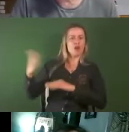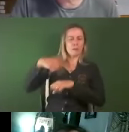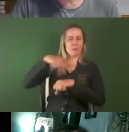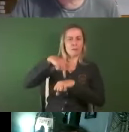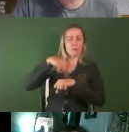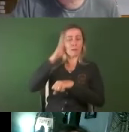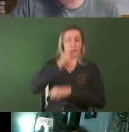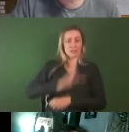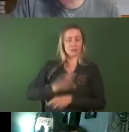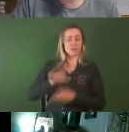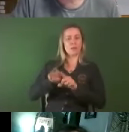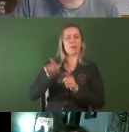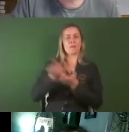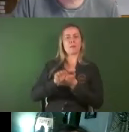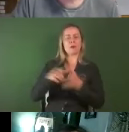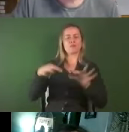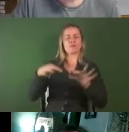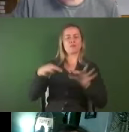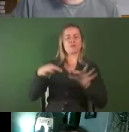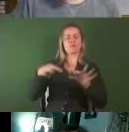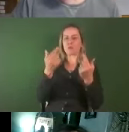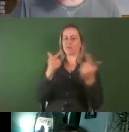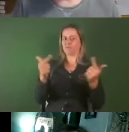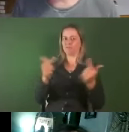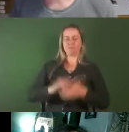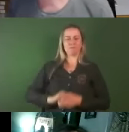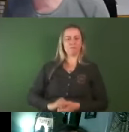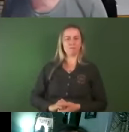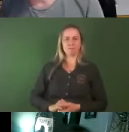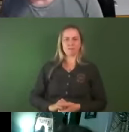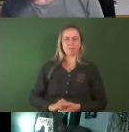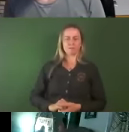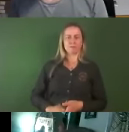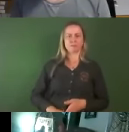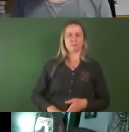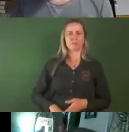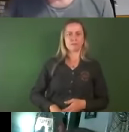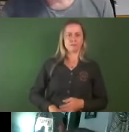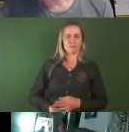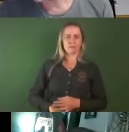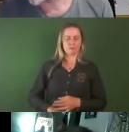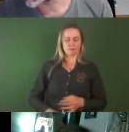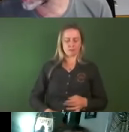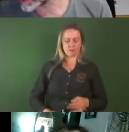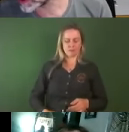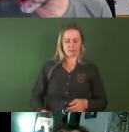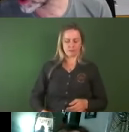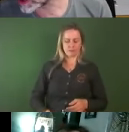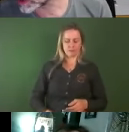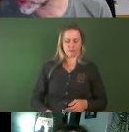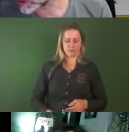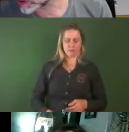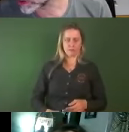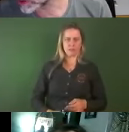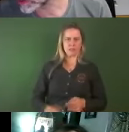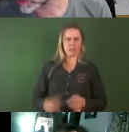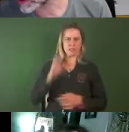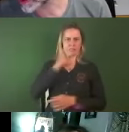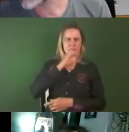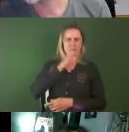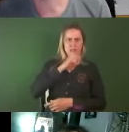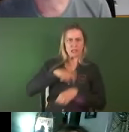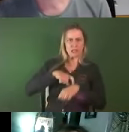do mesmo peso, né? Bom, agora aqui, eu não sei como é que eu estou com o meu tempo, eu